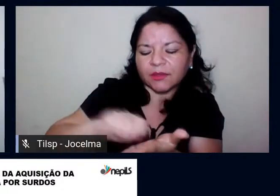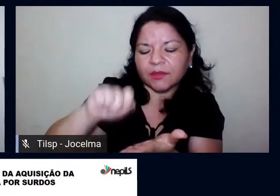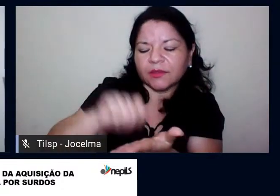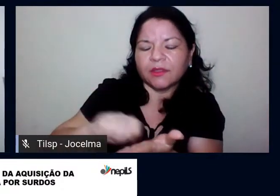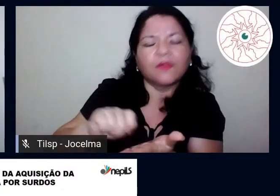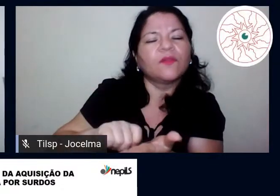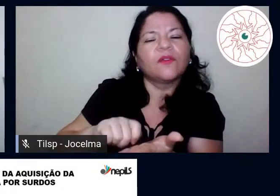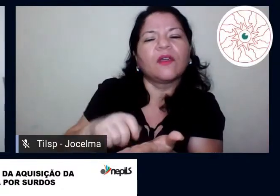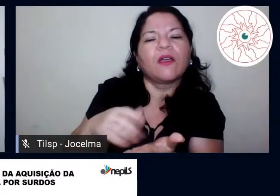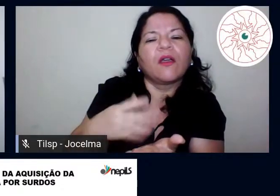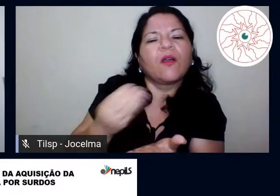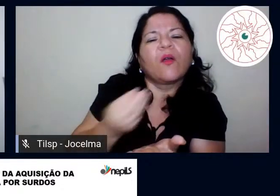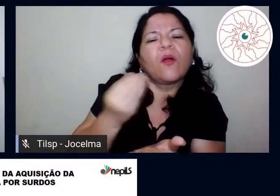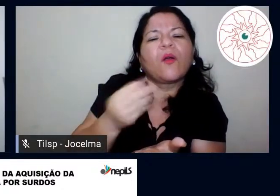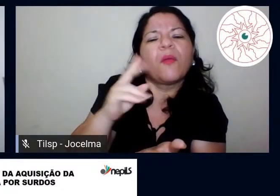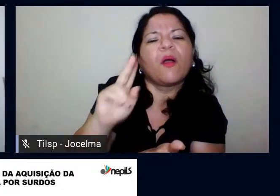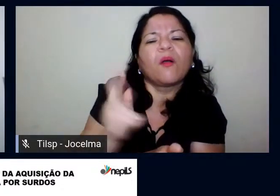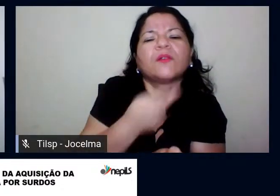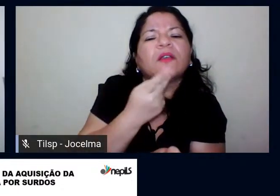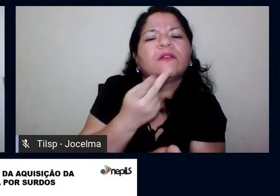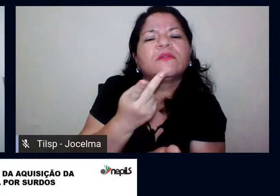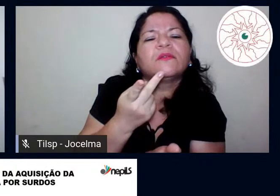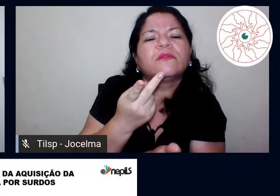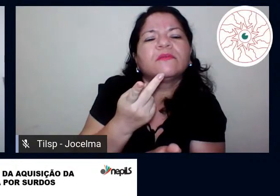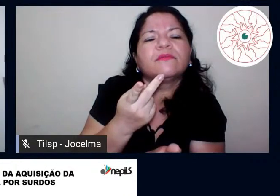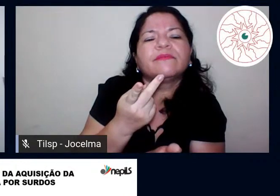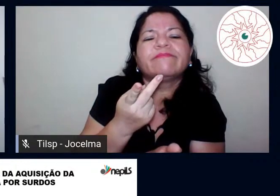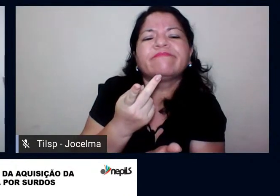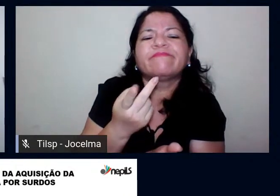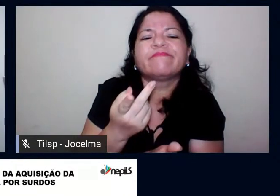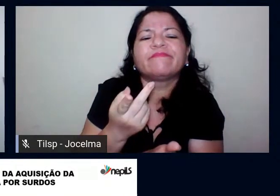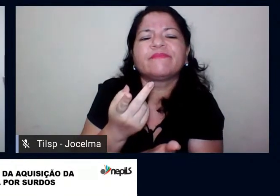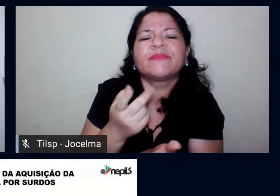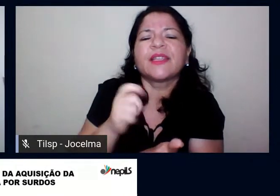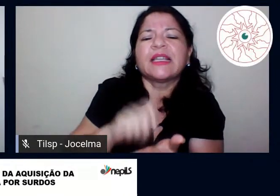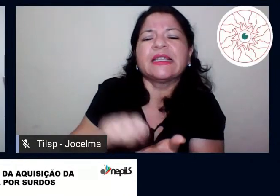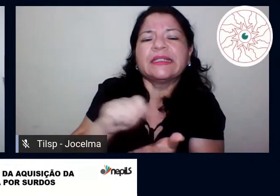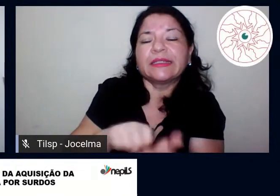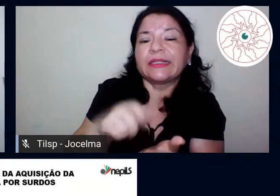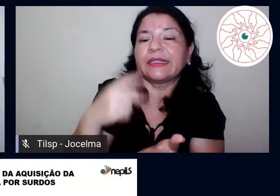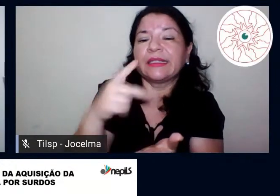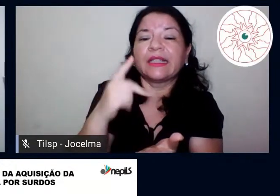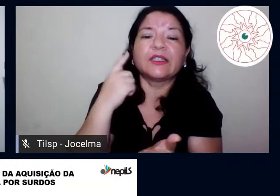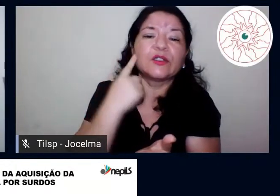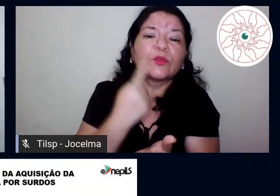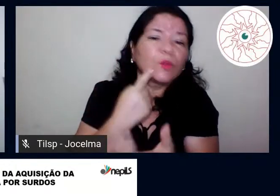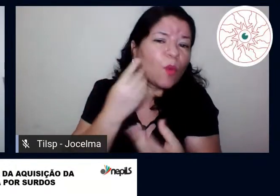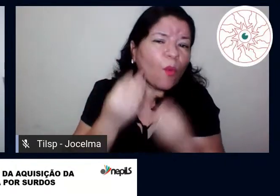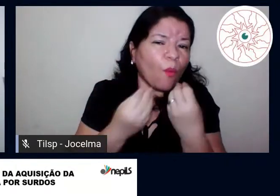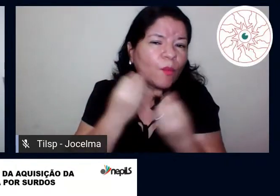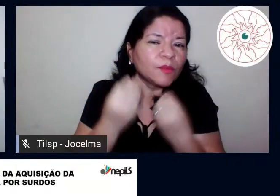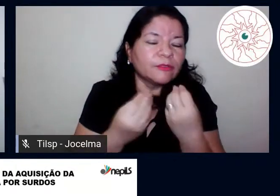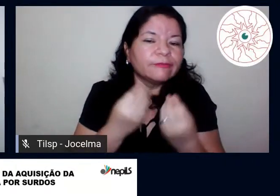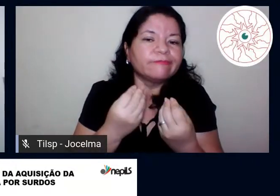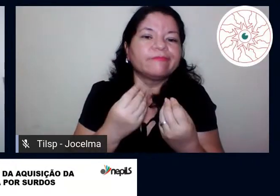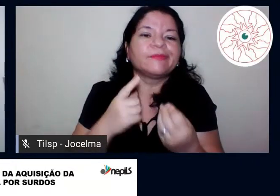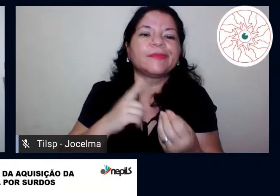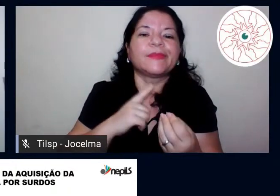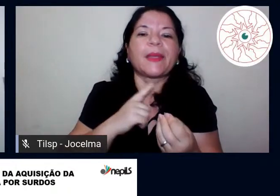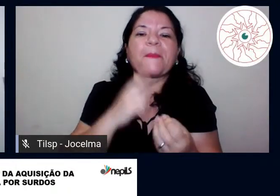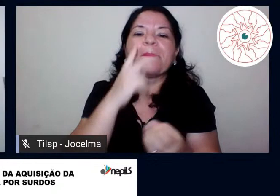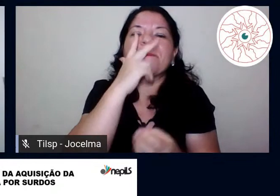ela então apresenta uma escrita um. O que que é essa escrita? Essa escrita procura